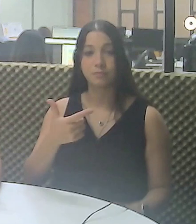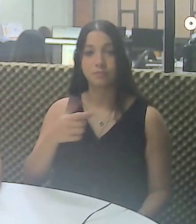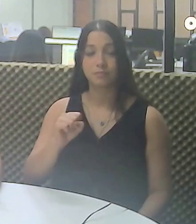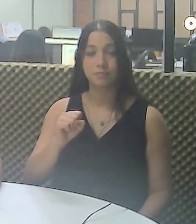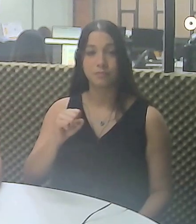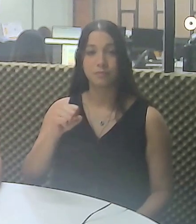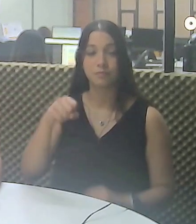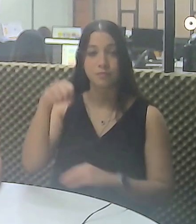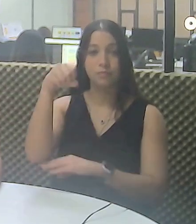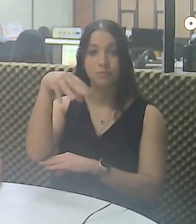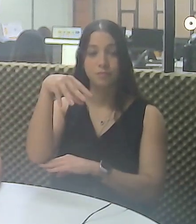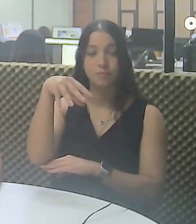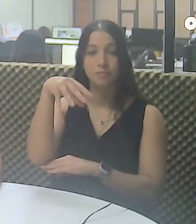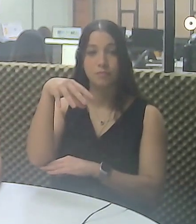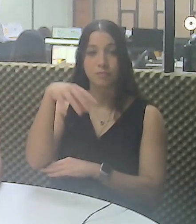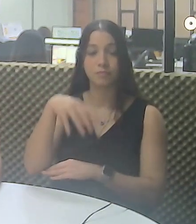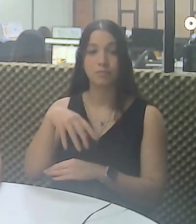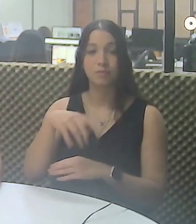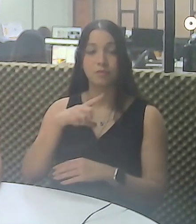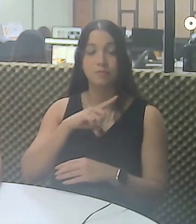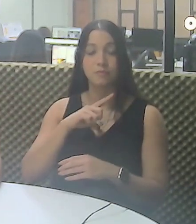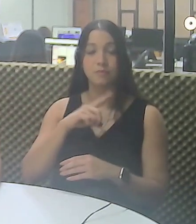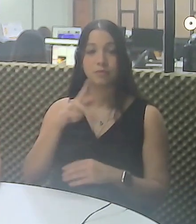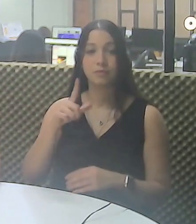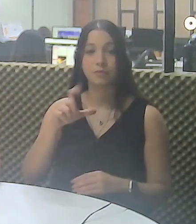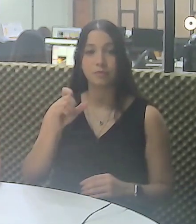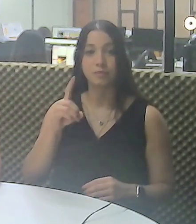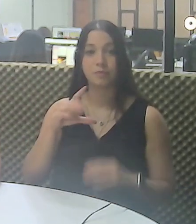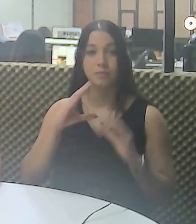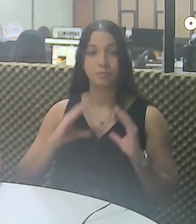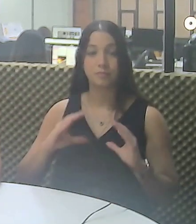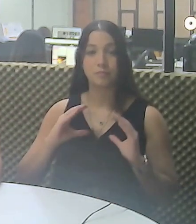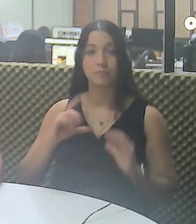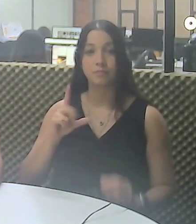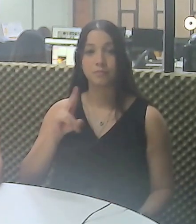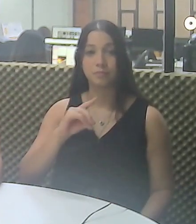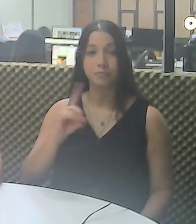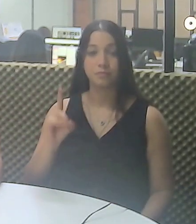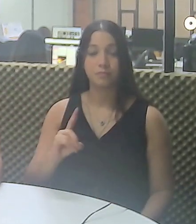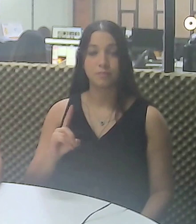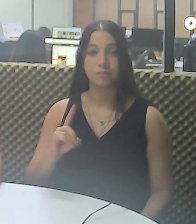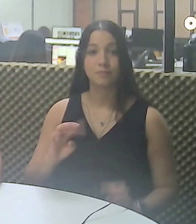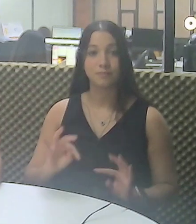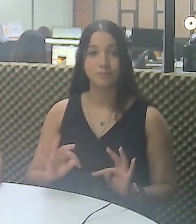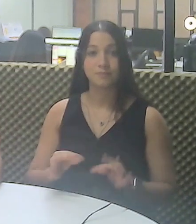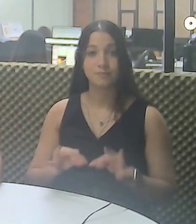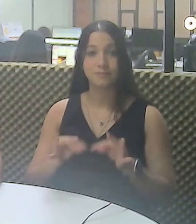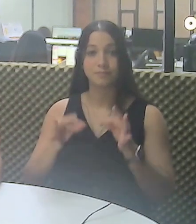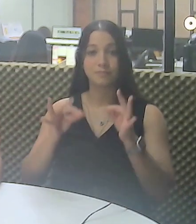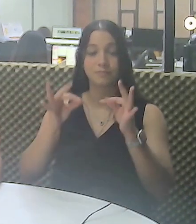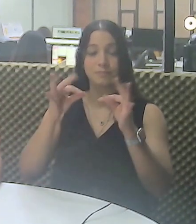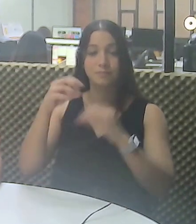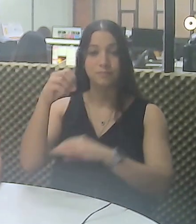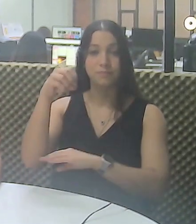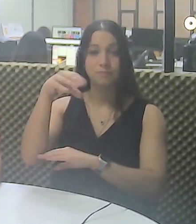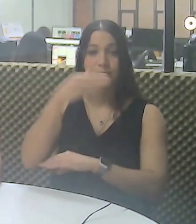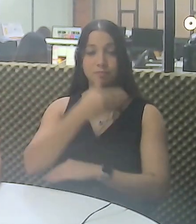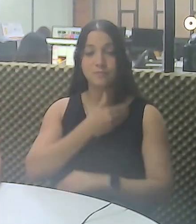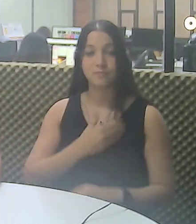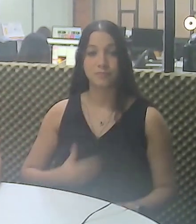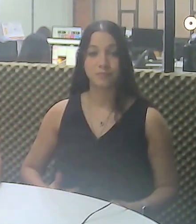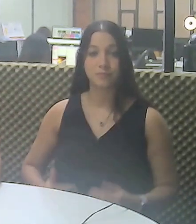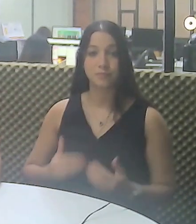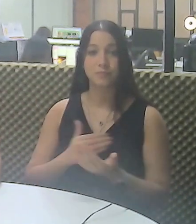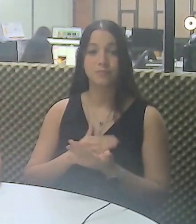postes de aço e 28 luminárias de LED na Praça Luiz Finotti. A modernização da iluminação pública, iniciada